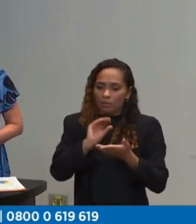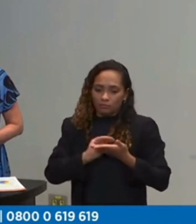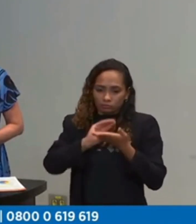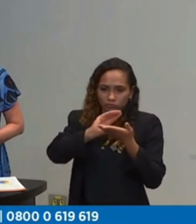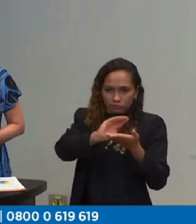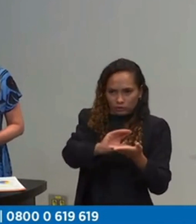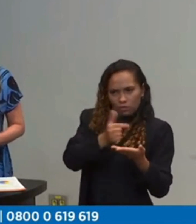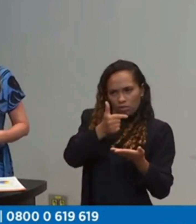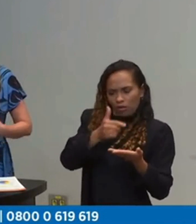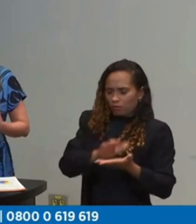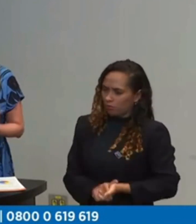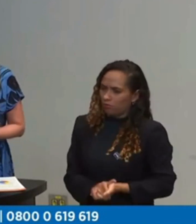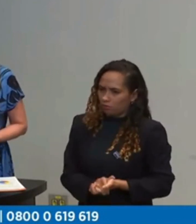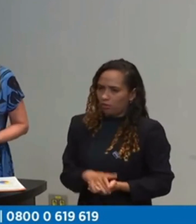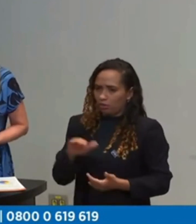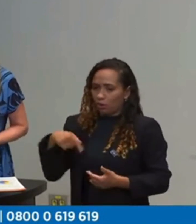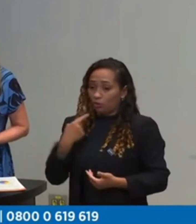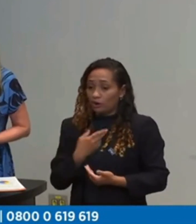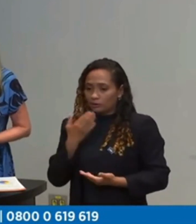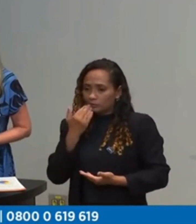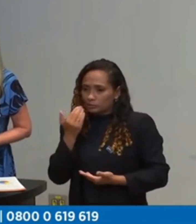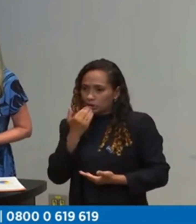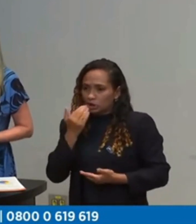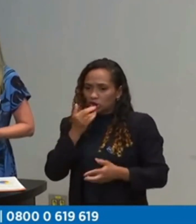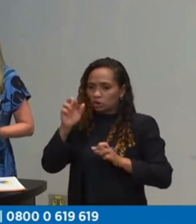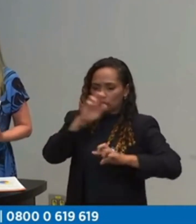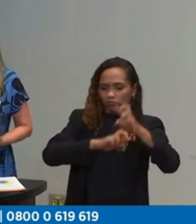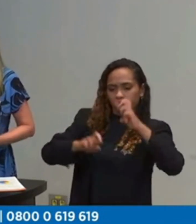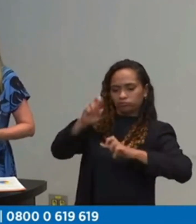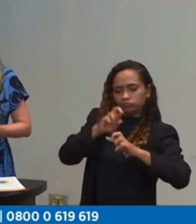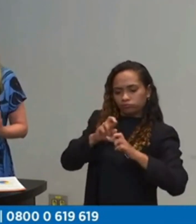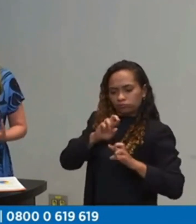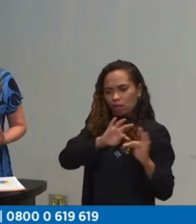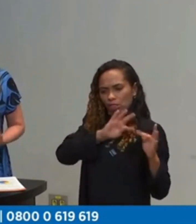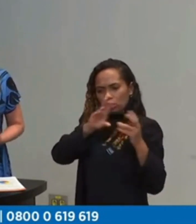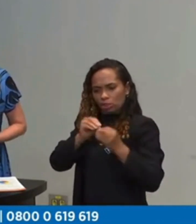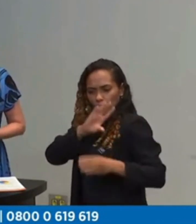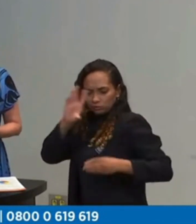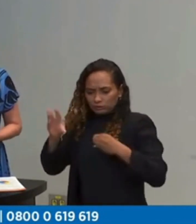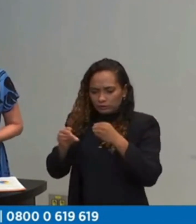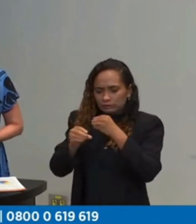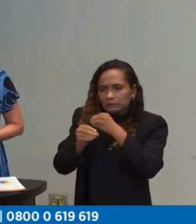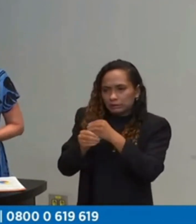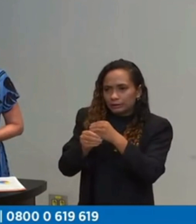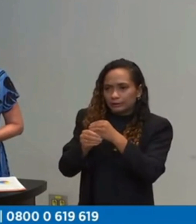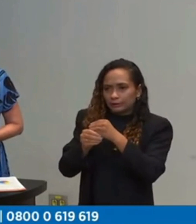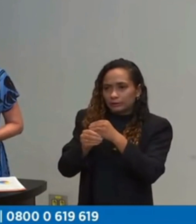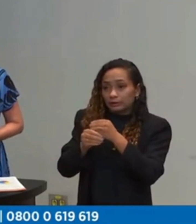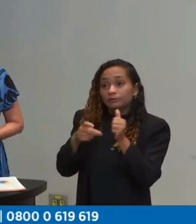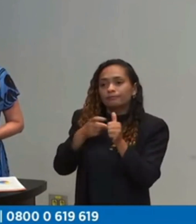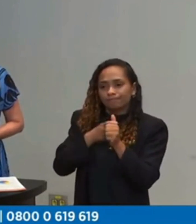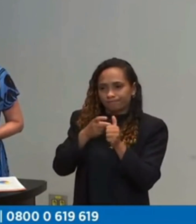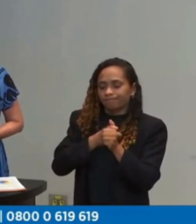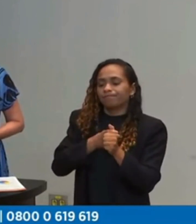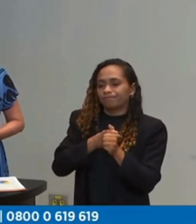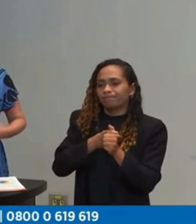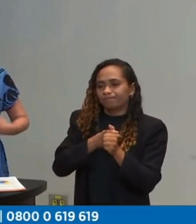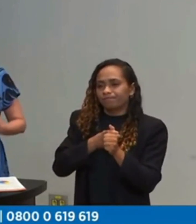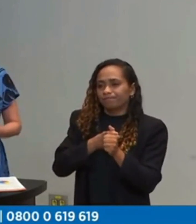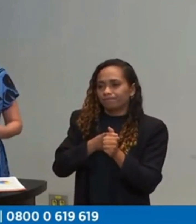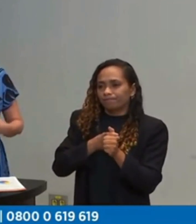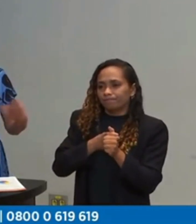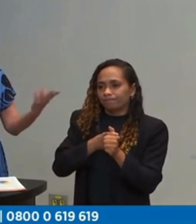investimentos. Então, a gente exige uma auditoria completa, integral dessa dívida, não é?